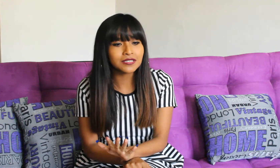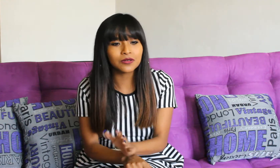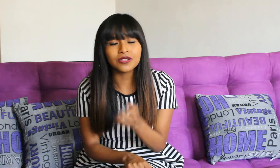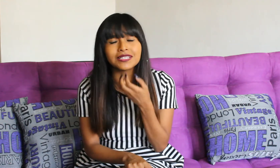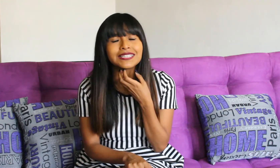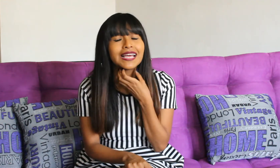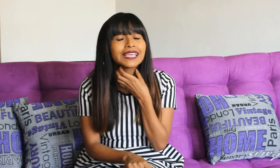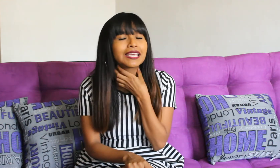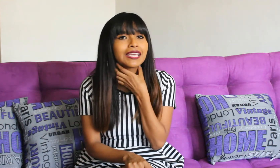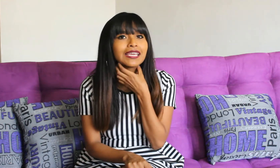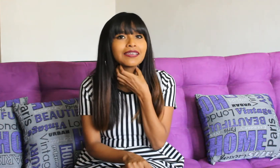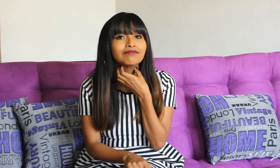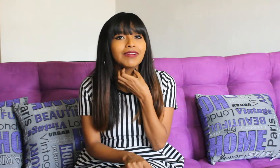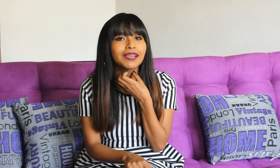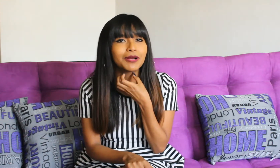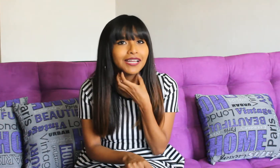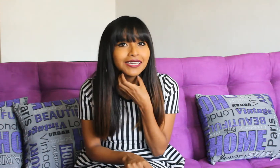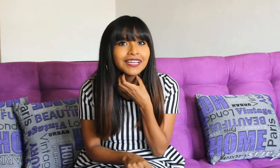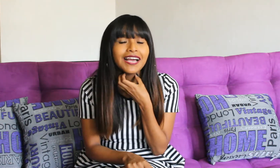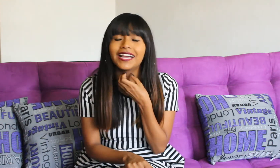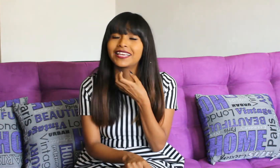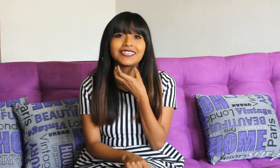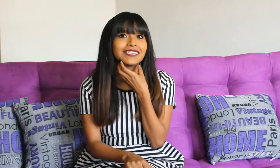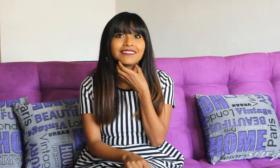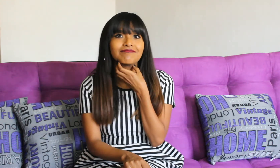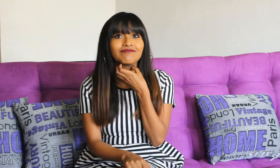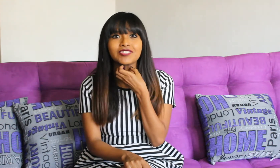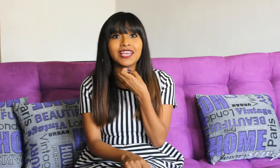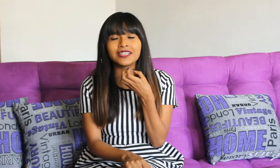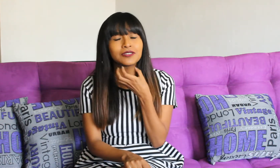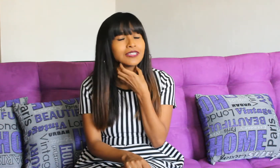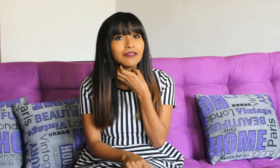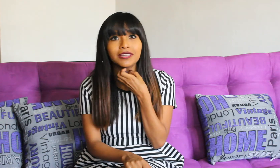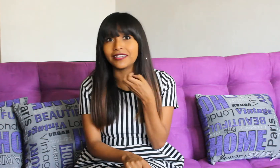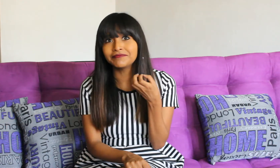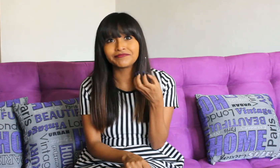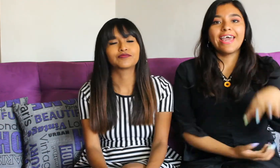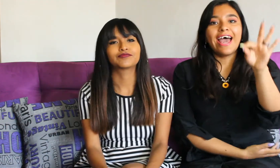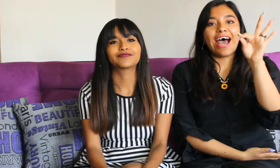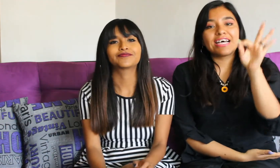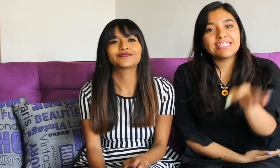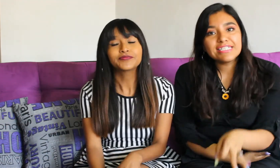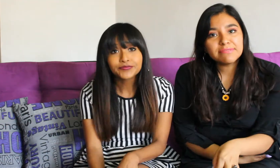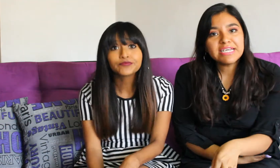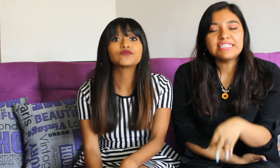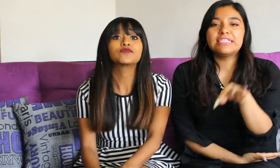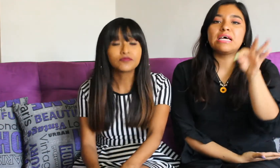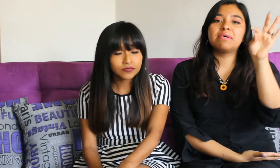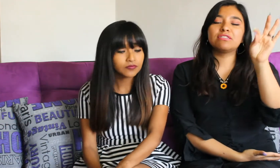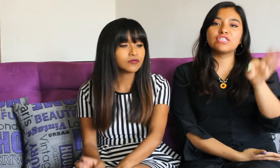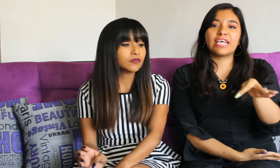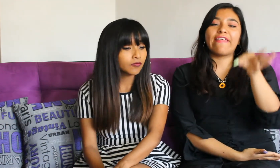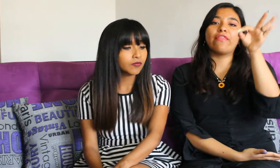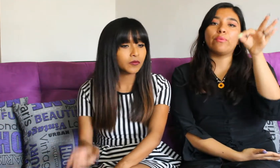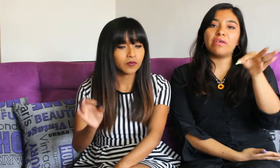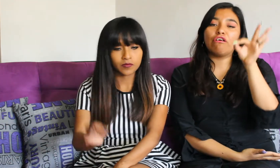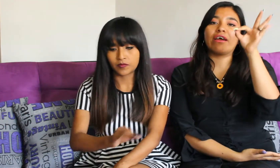esto está que va que vuela a que sea sold out, ¿eh? Así es, amiga, ya nada más nos queda domingo